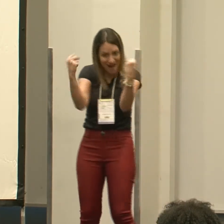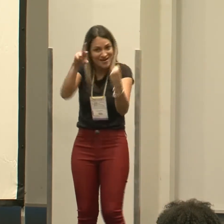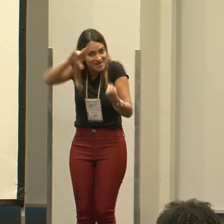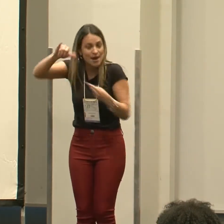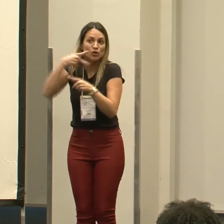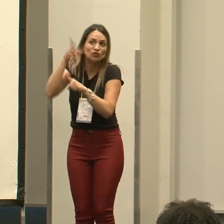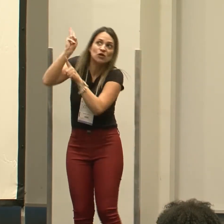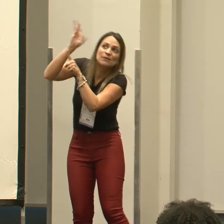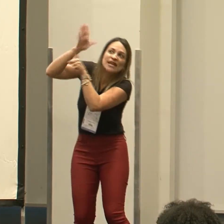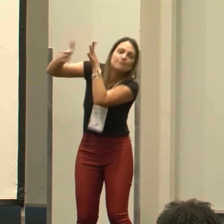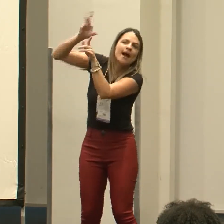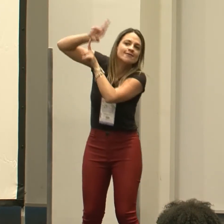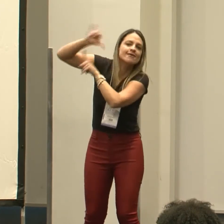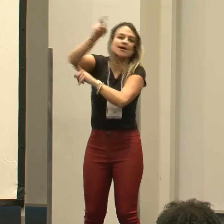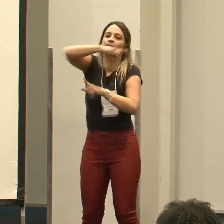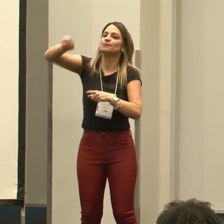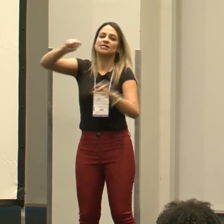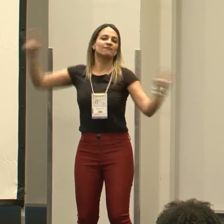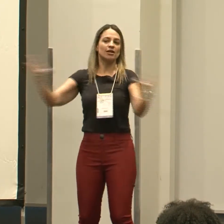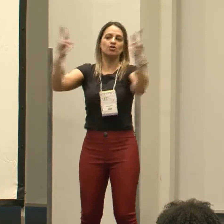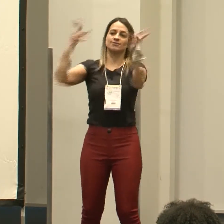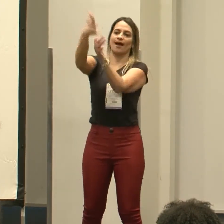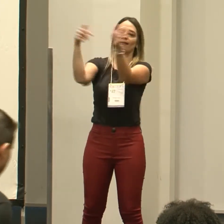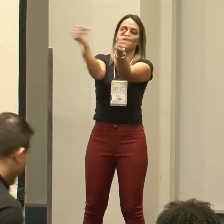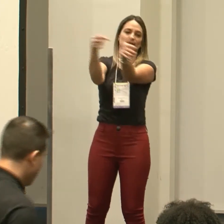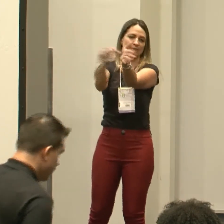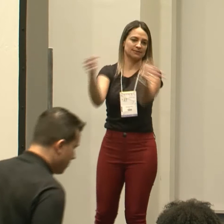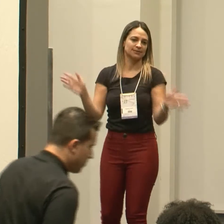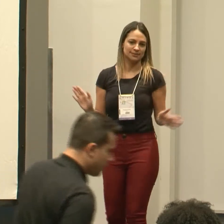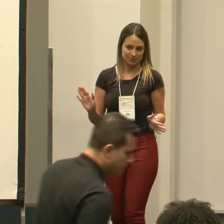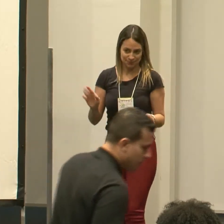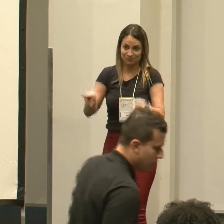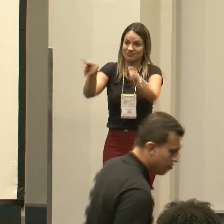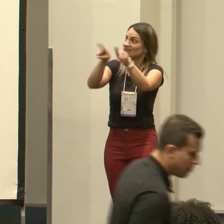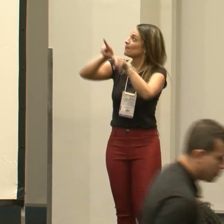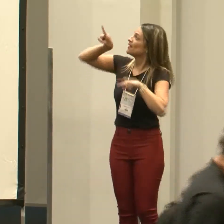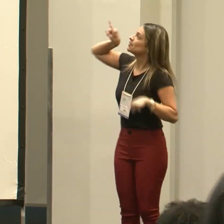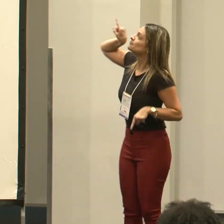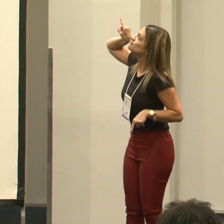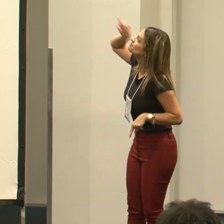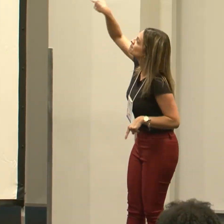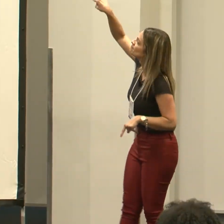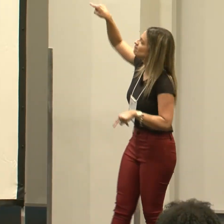muito complicada, porque a Libras é uma língua rica e a gente precisa valorizá-la.